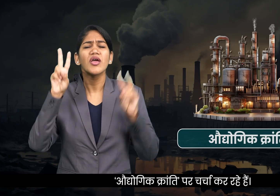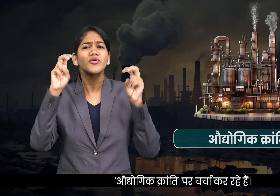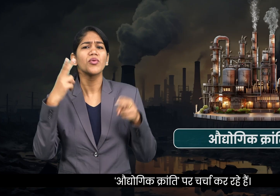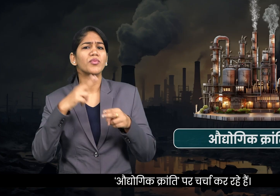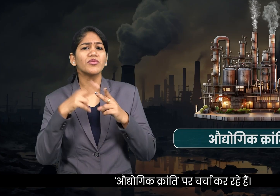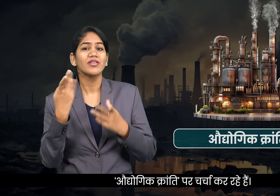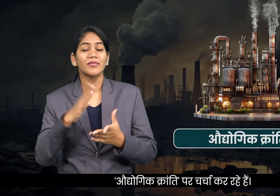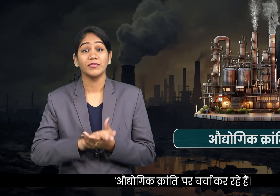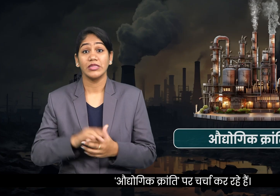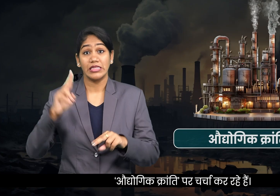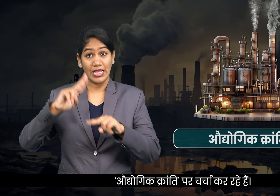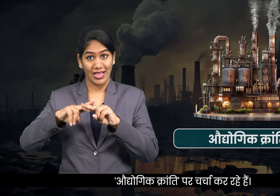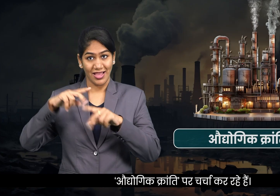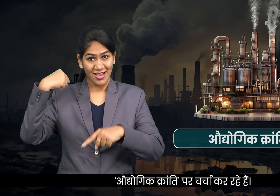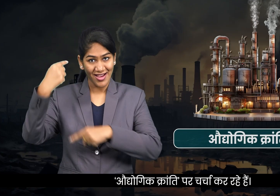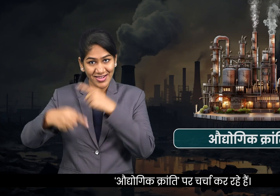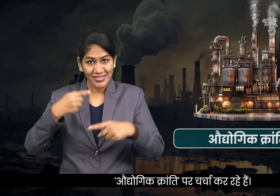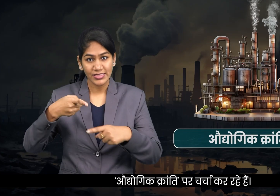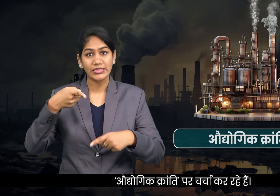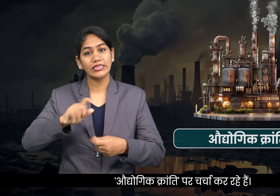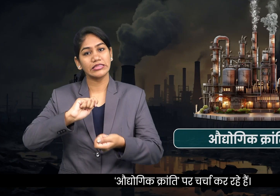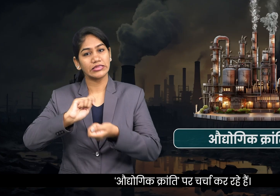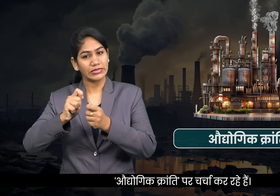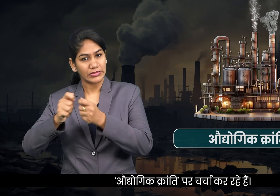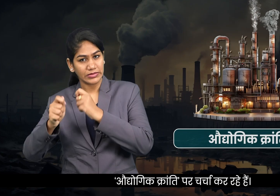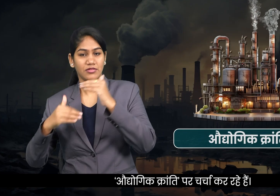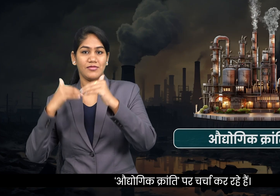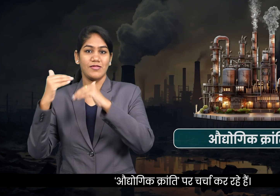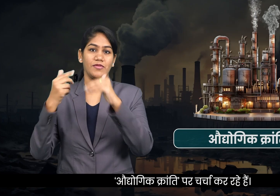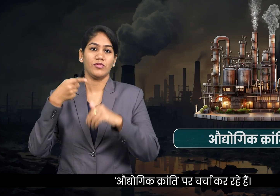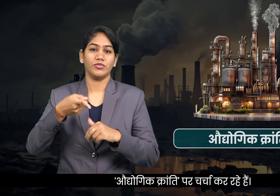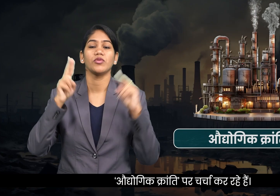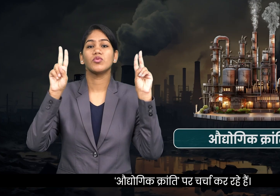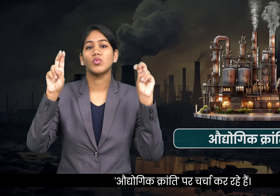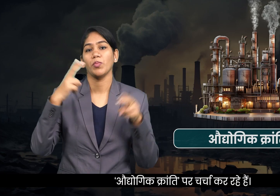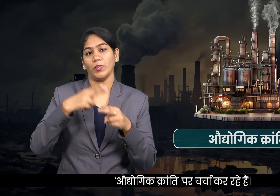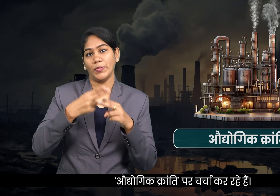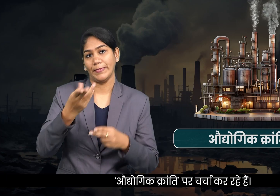औद्योगिक क्रांति पर चर्चा कर रहे हैं।